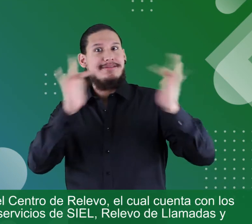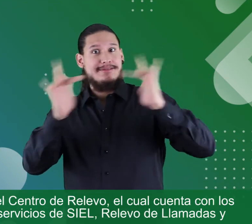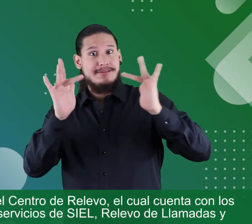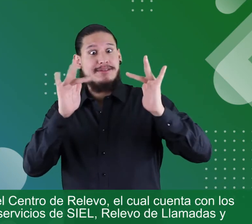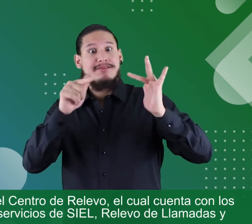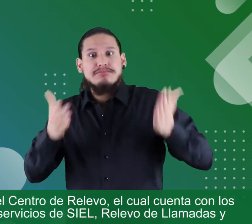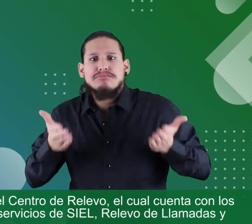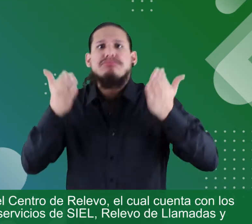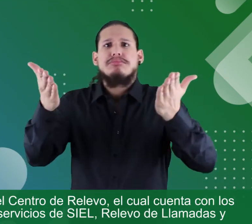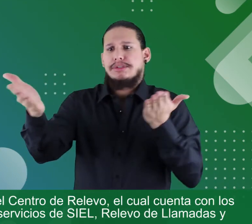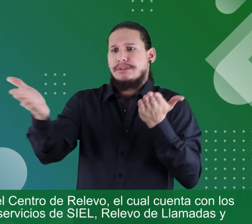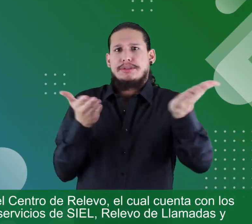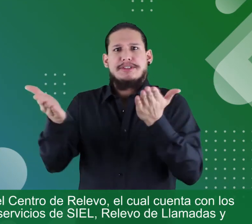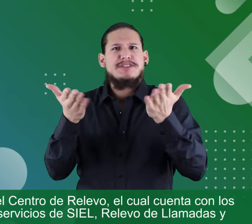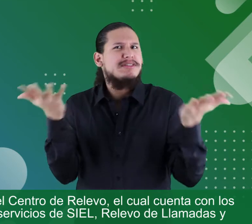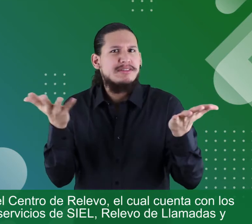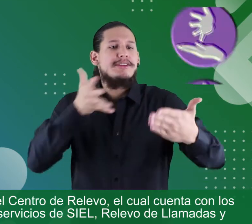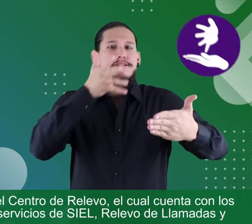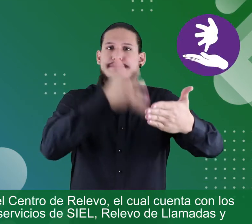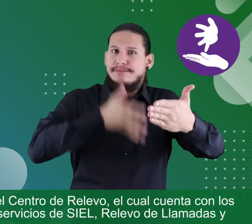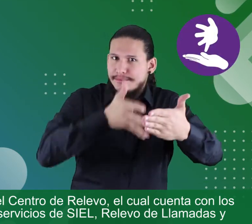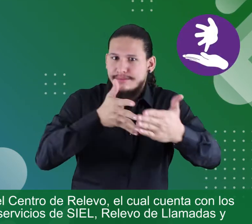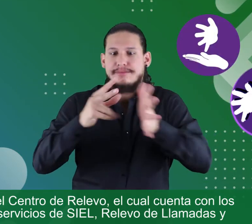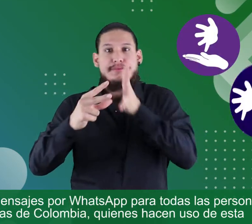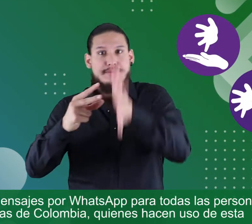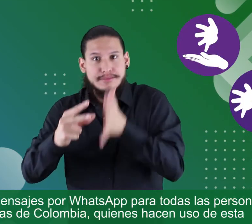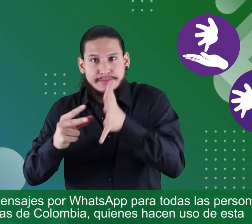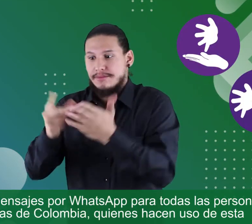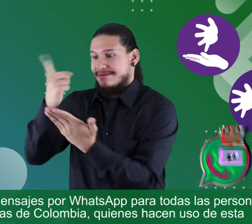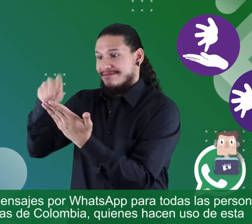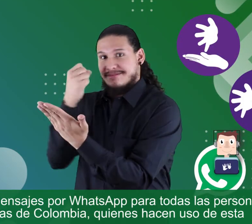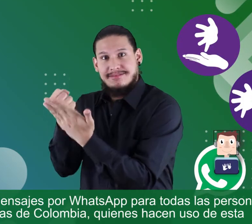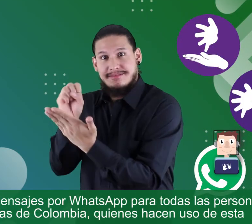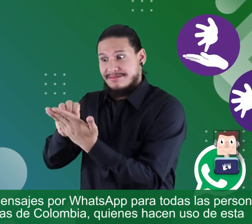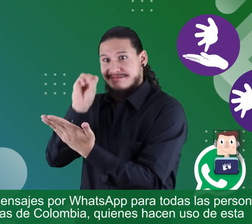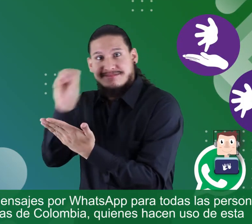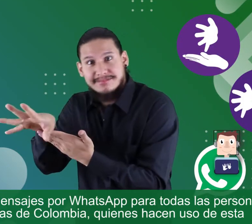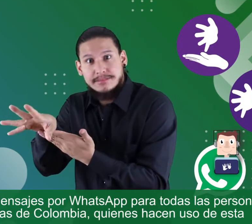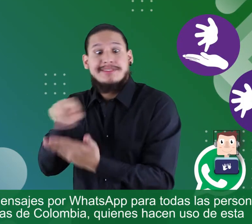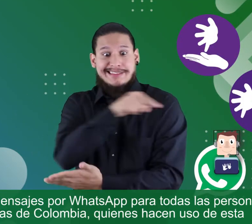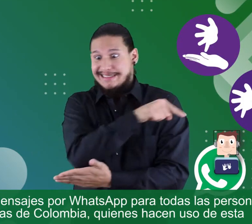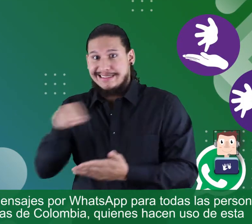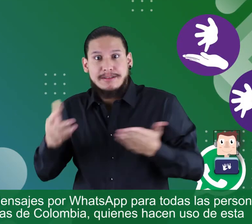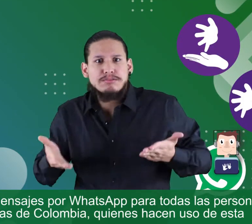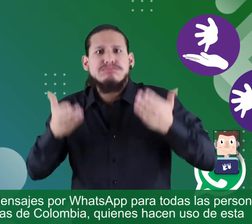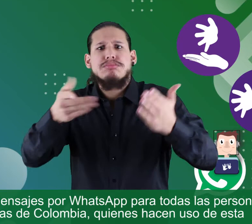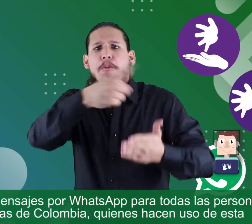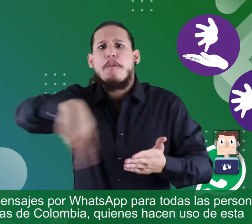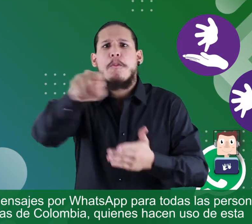el cual cuenta con los servicios de CIEL, Relevo de Llamadas y Videomensajes por WhatsApp, para todas las personas sordas de